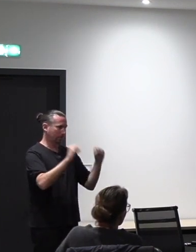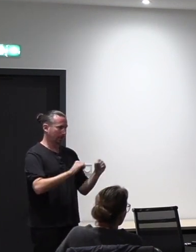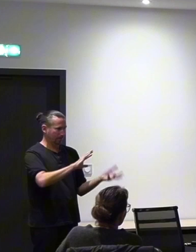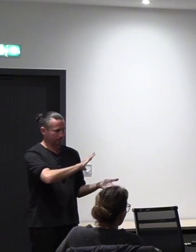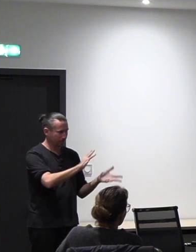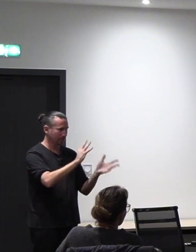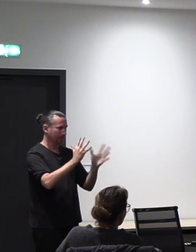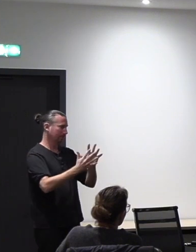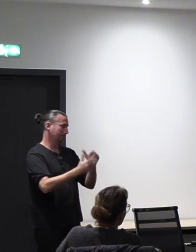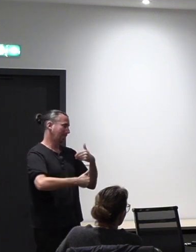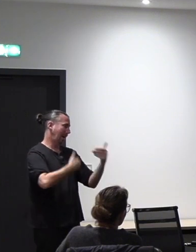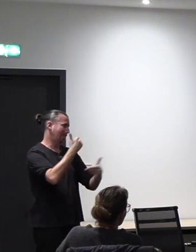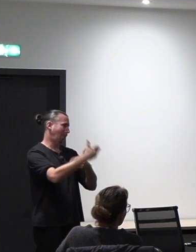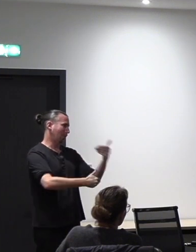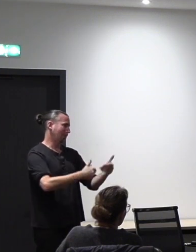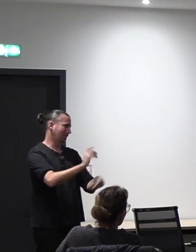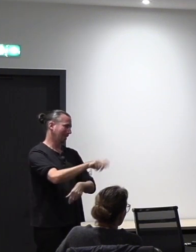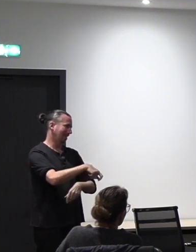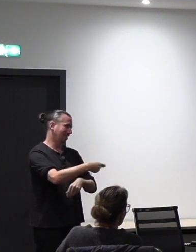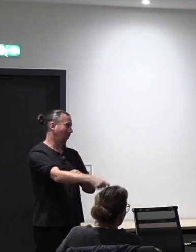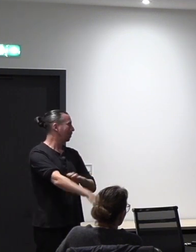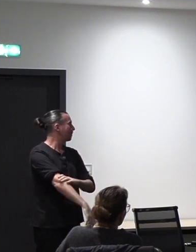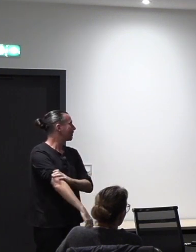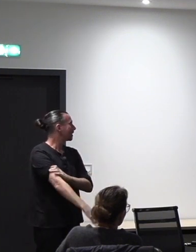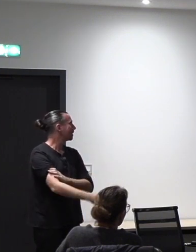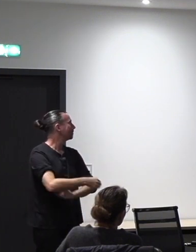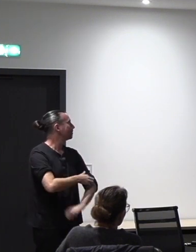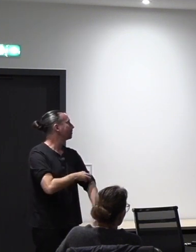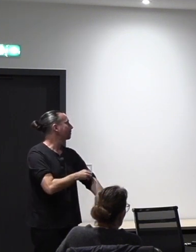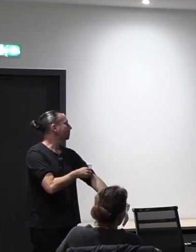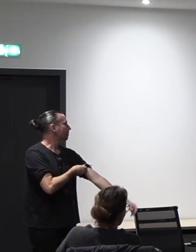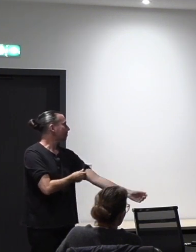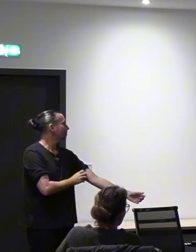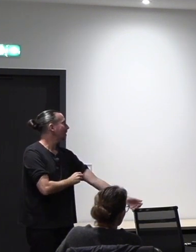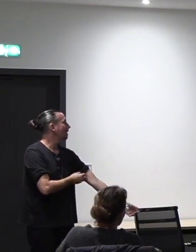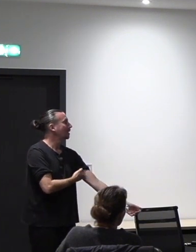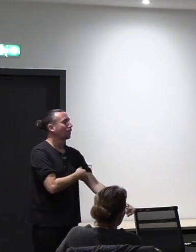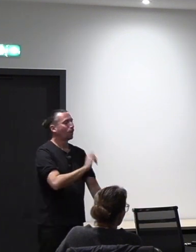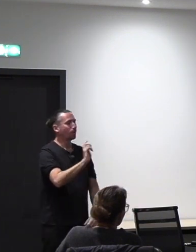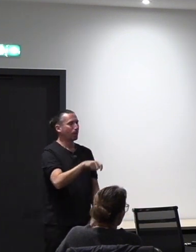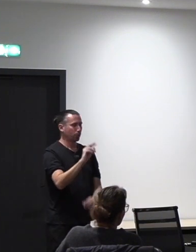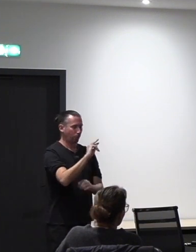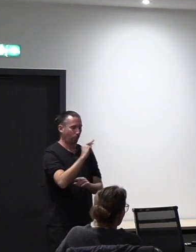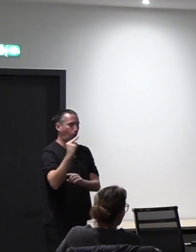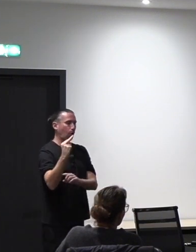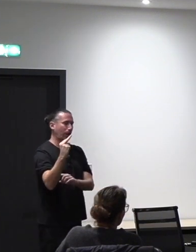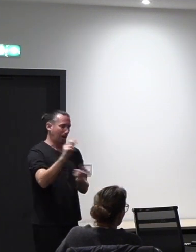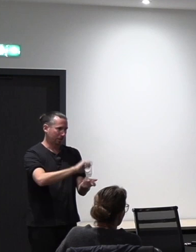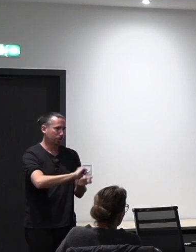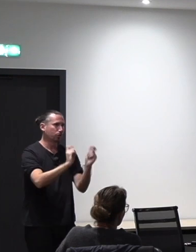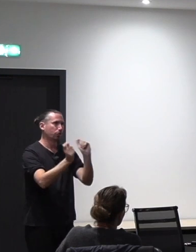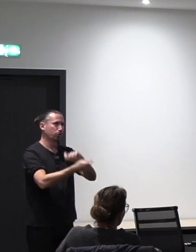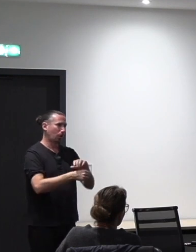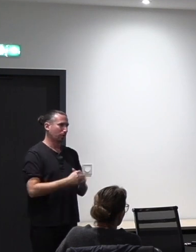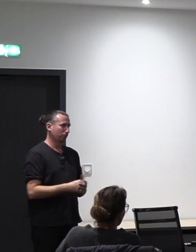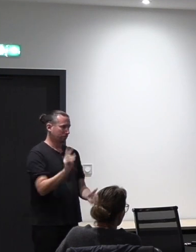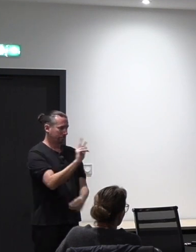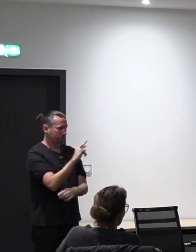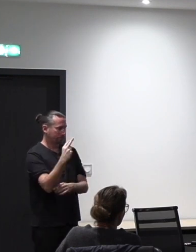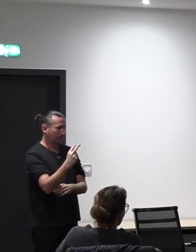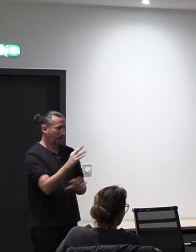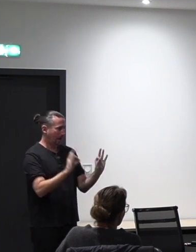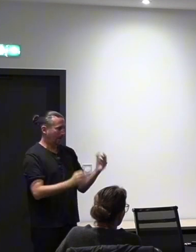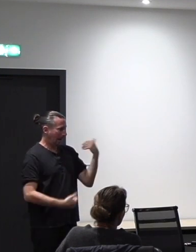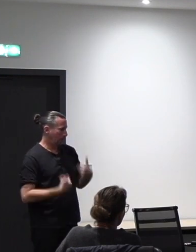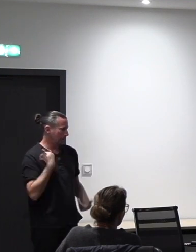tout, évidemment. Alors si on continue, on peut dire qu'il faut donc changer de regard. Il y a le regard d'autrui sur le handicap,